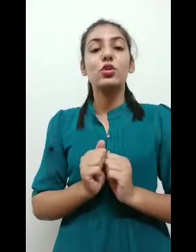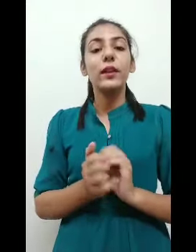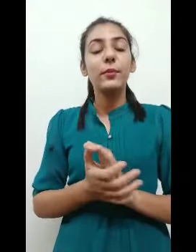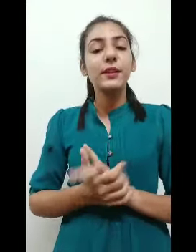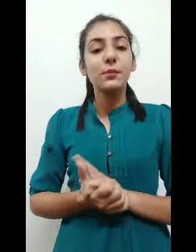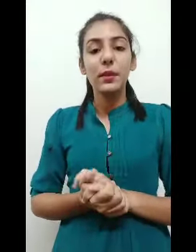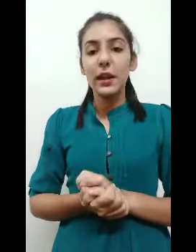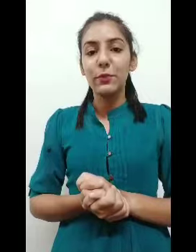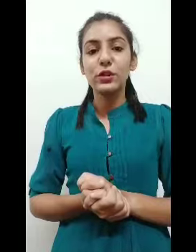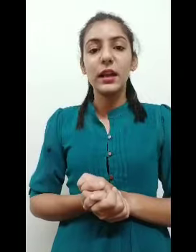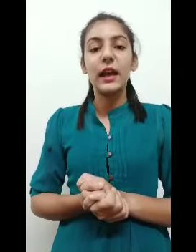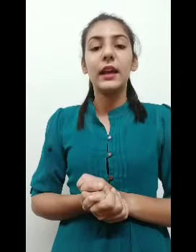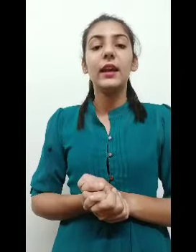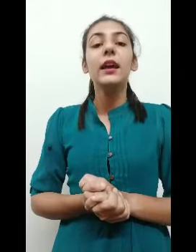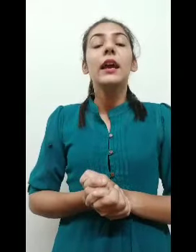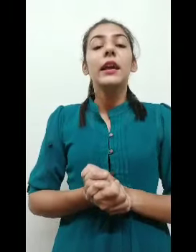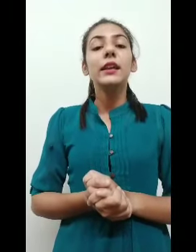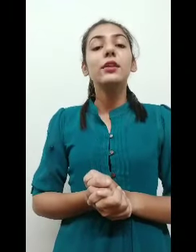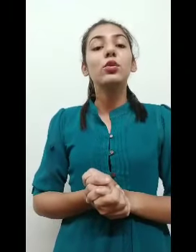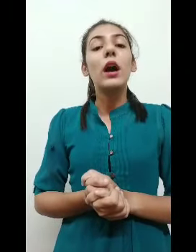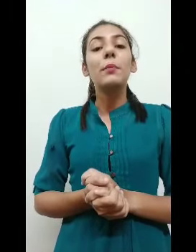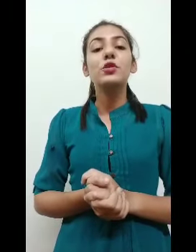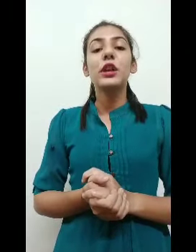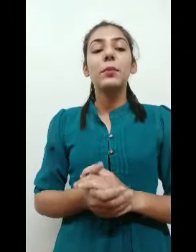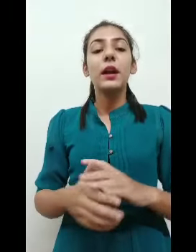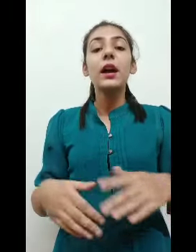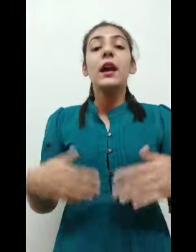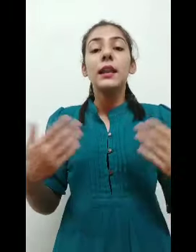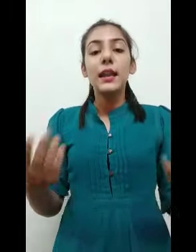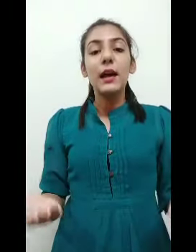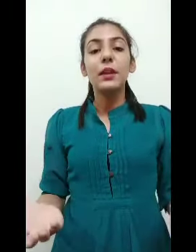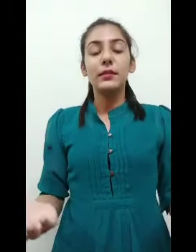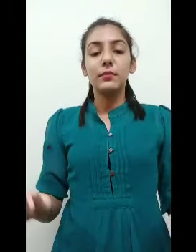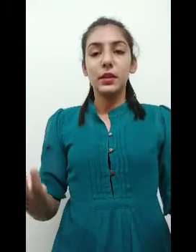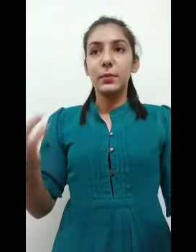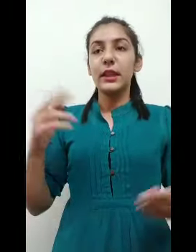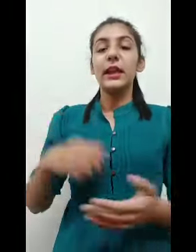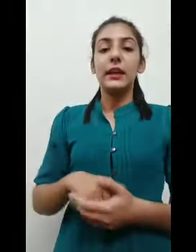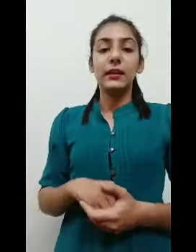जो अल्फाबेट्स अभी मैंने आपको सिखाए हैं इनके थ्रू आप मुझे अपना नाम बताएंगे.